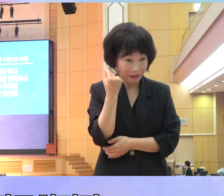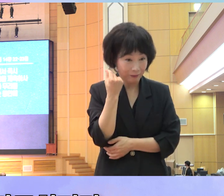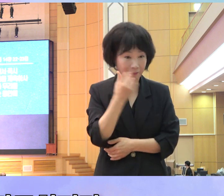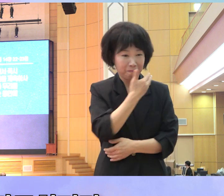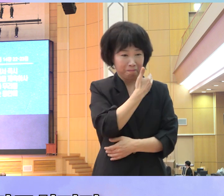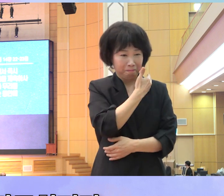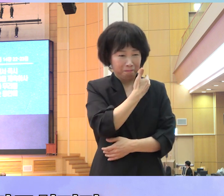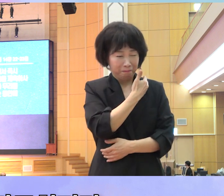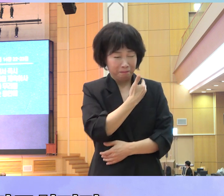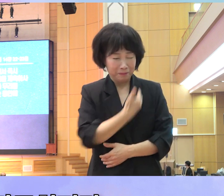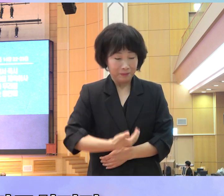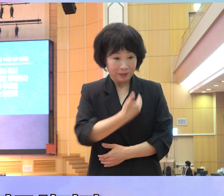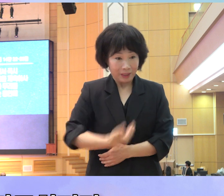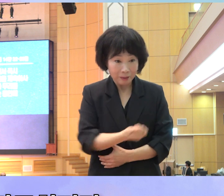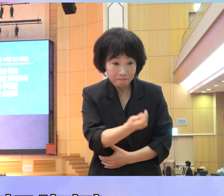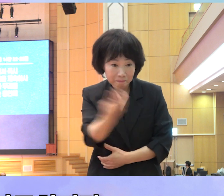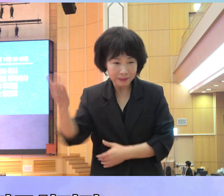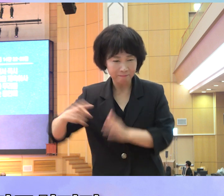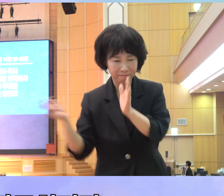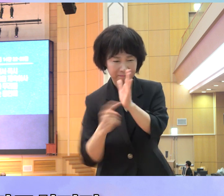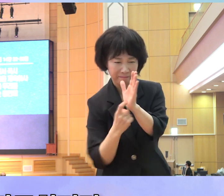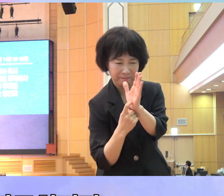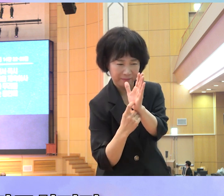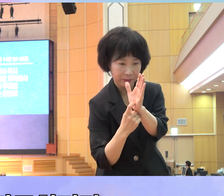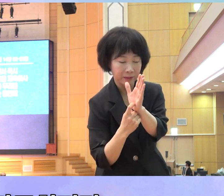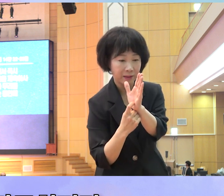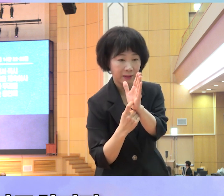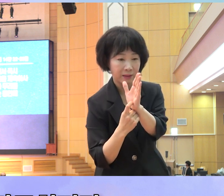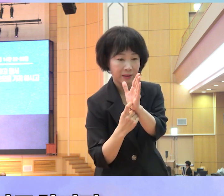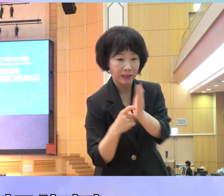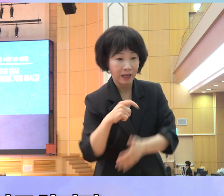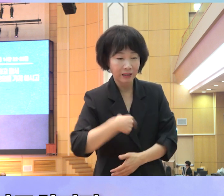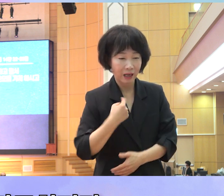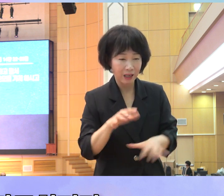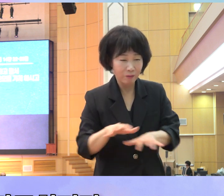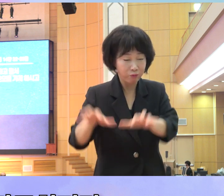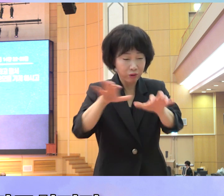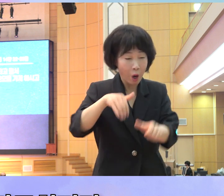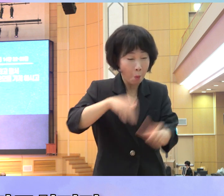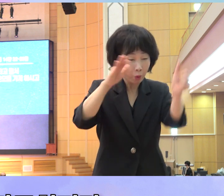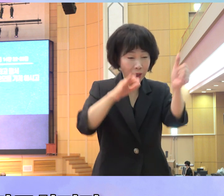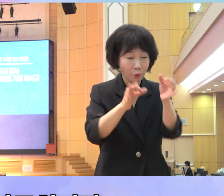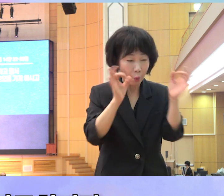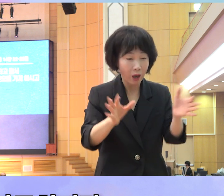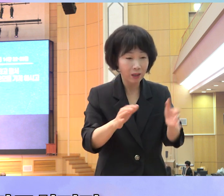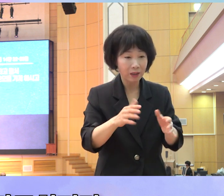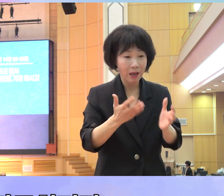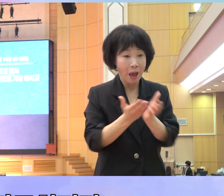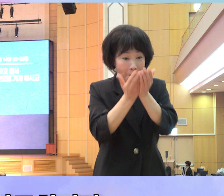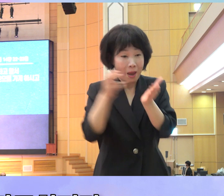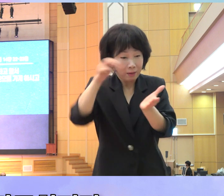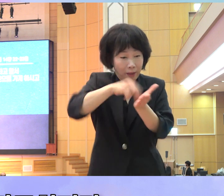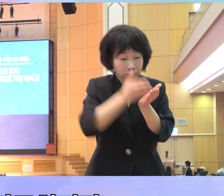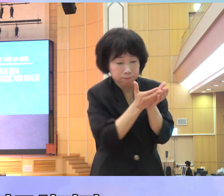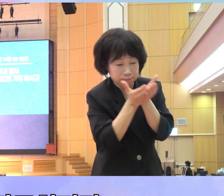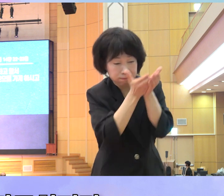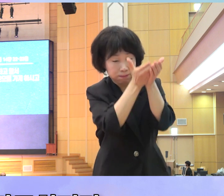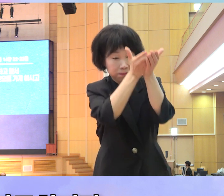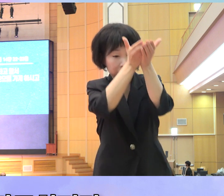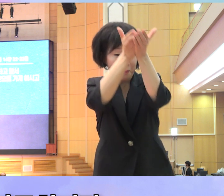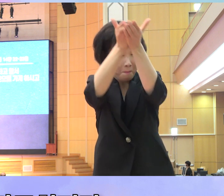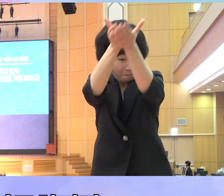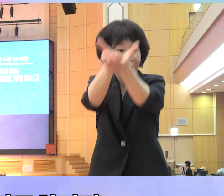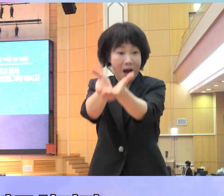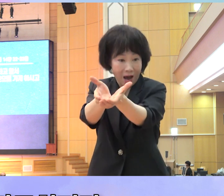하사? 재촉하사 자기가 무리를 보내는 동안에 배를 타고 앞서 건너편으로 가게 하시고 벳세다로